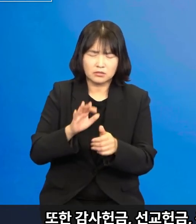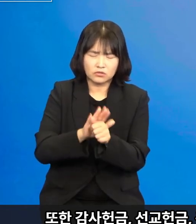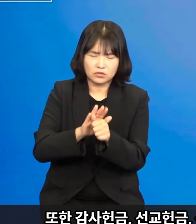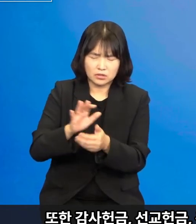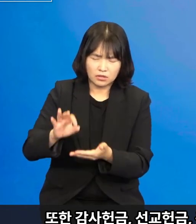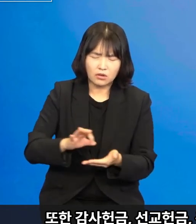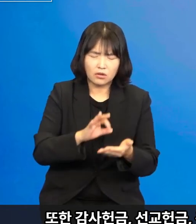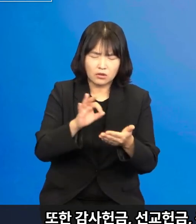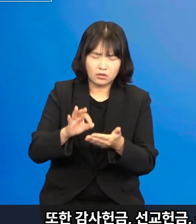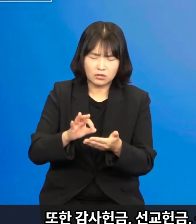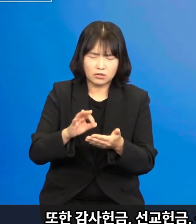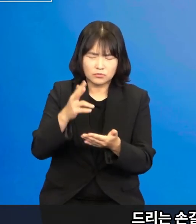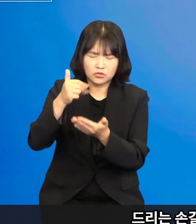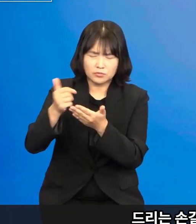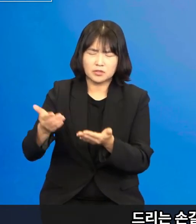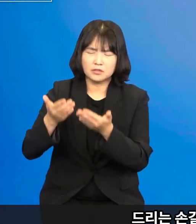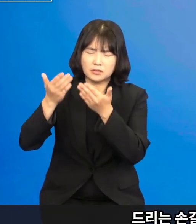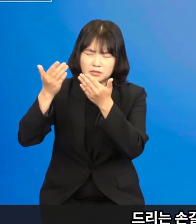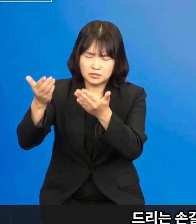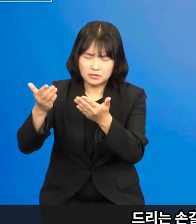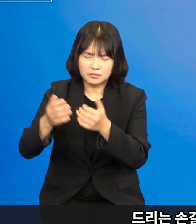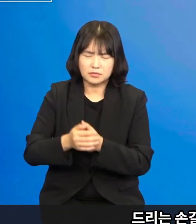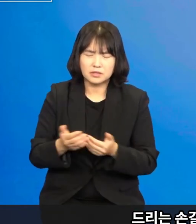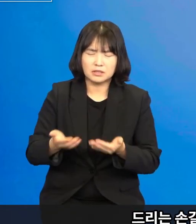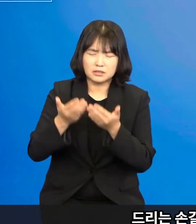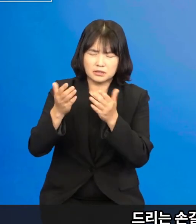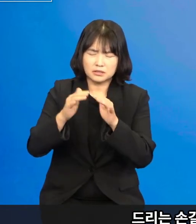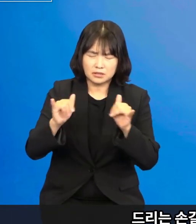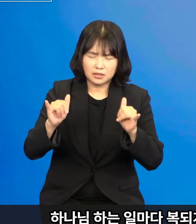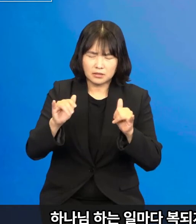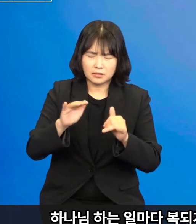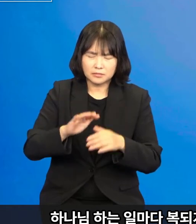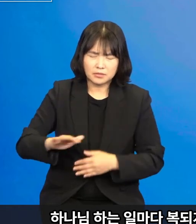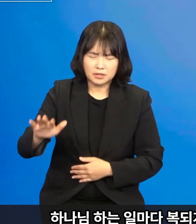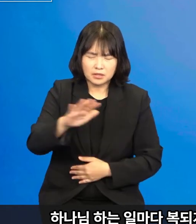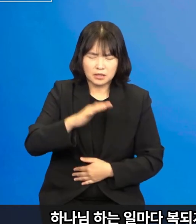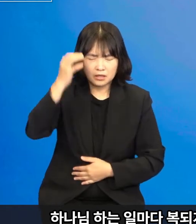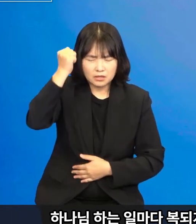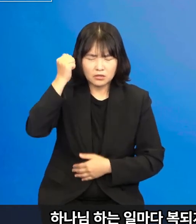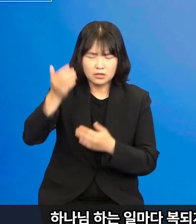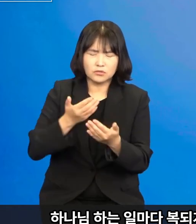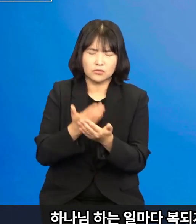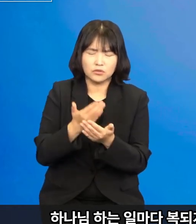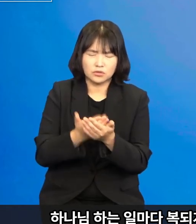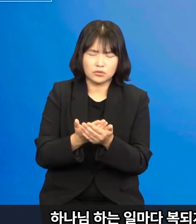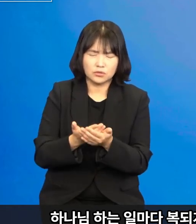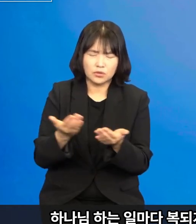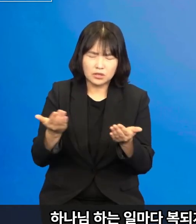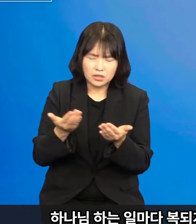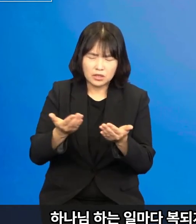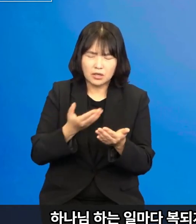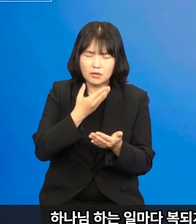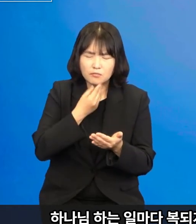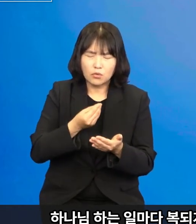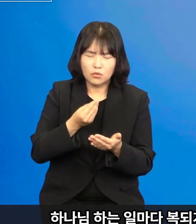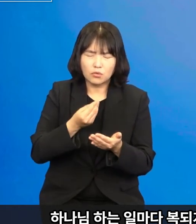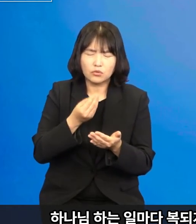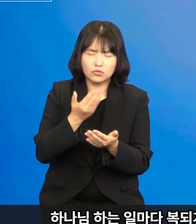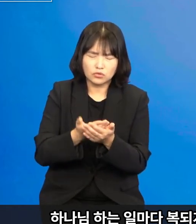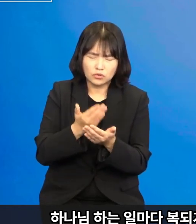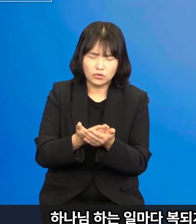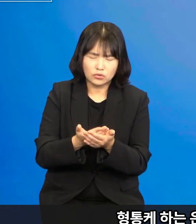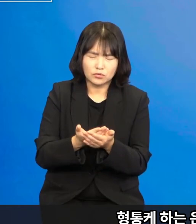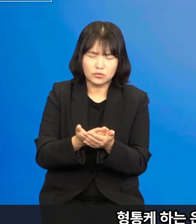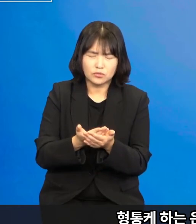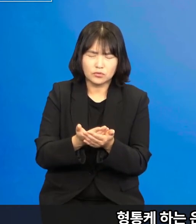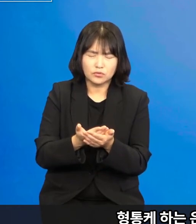주님께 올려드립니다. 드리는 손길을 기억하여 주시고, 하나님 하는 일마다 복되게 하여 주시고 잘되게 하여